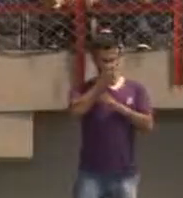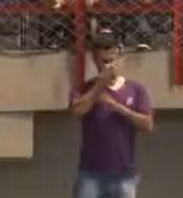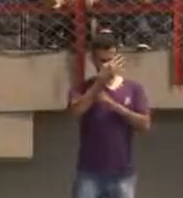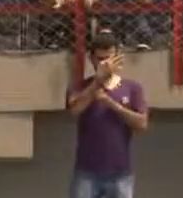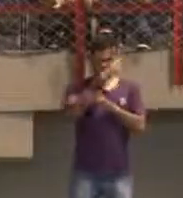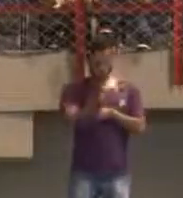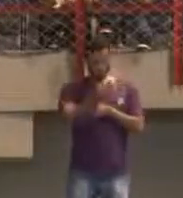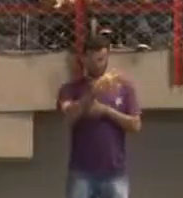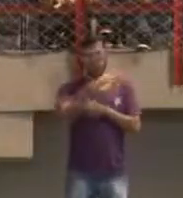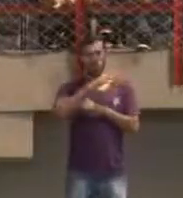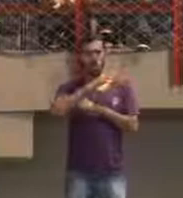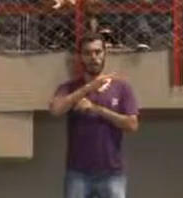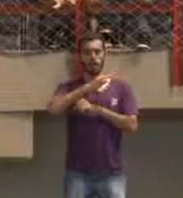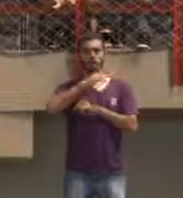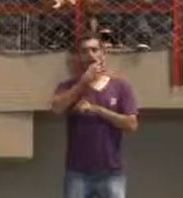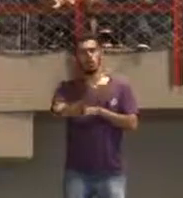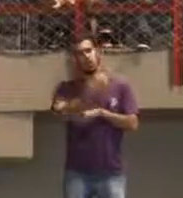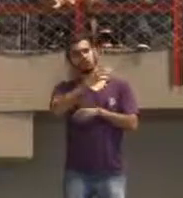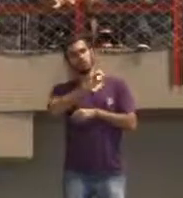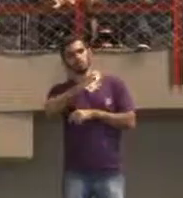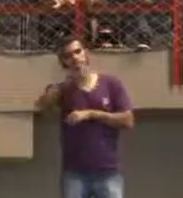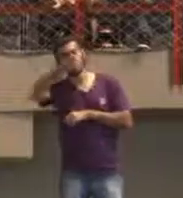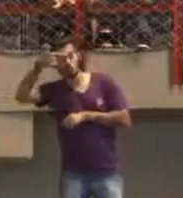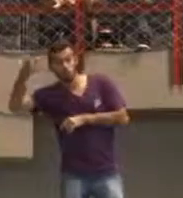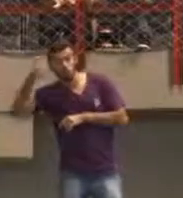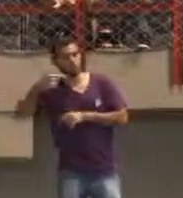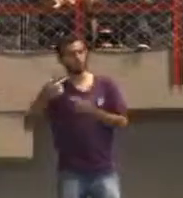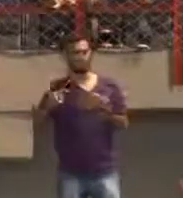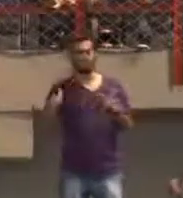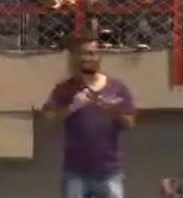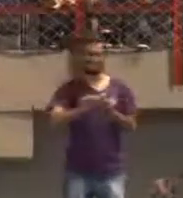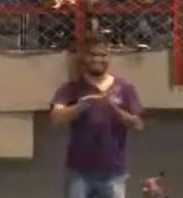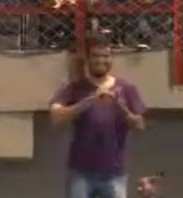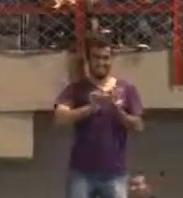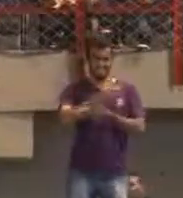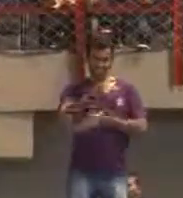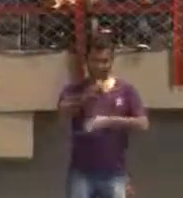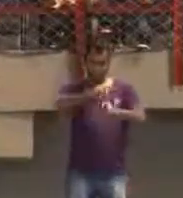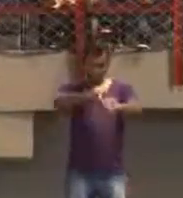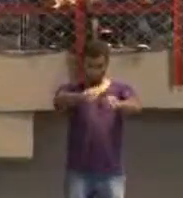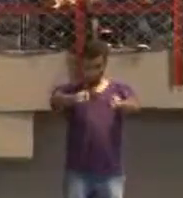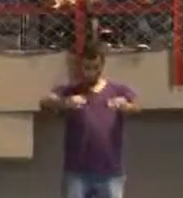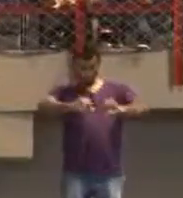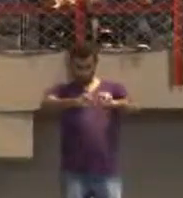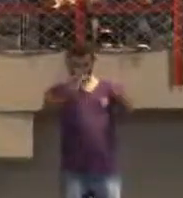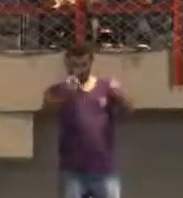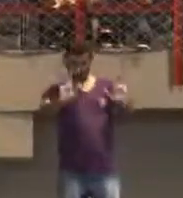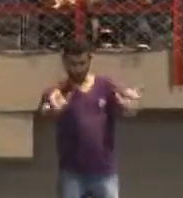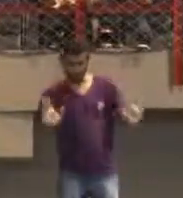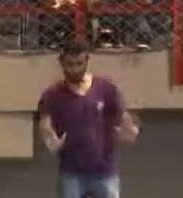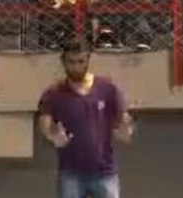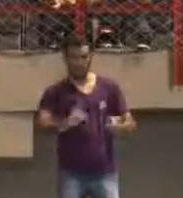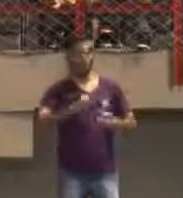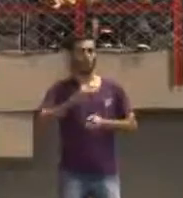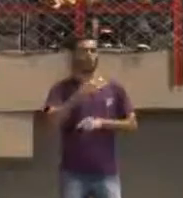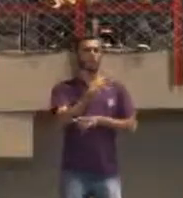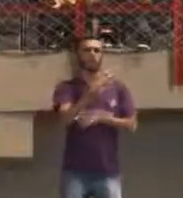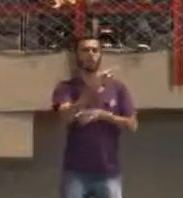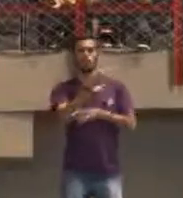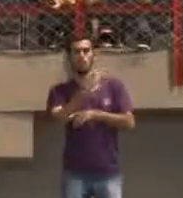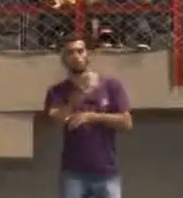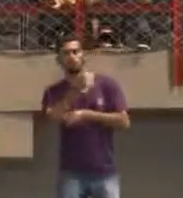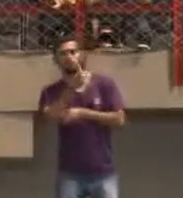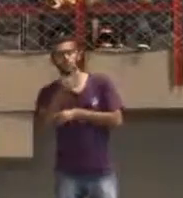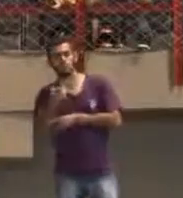4012, não haverá mais nem o seu pó. No ano 4012, nós não existiremos mais, mas eu sei